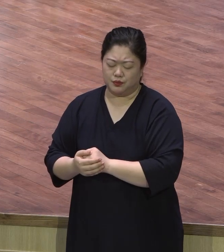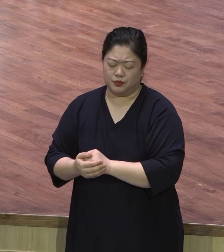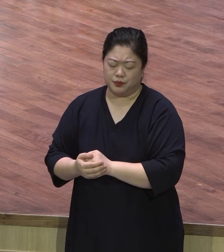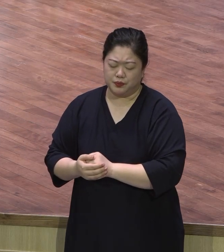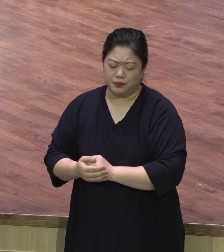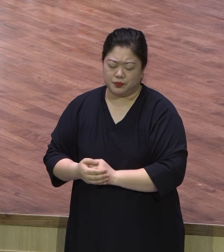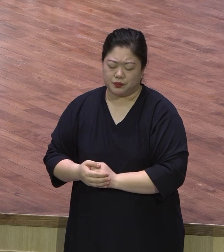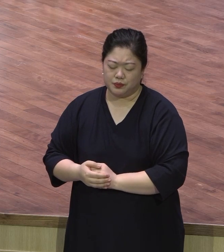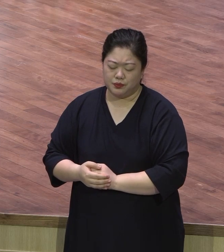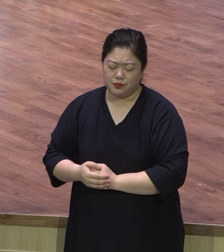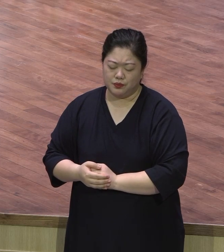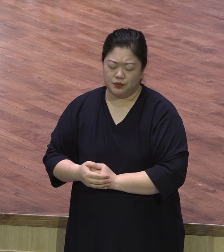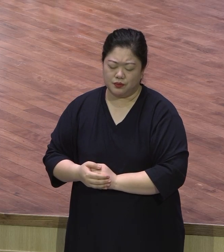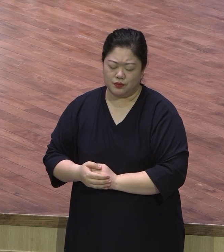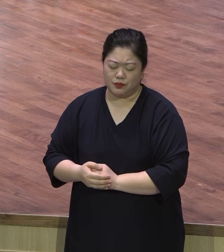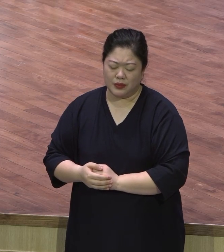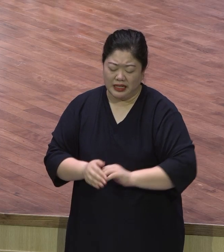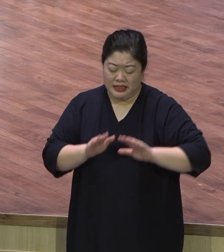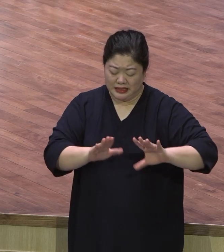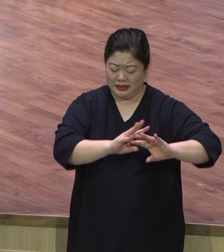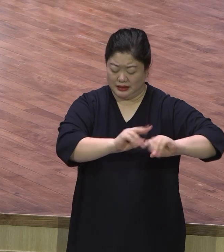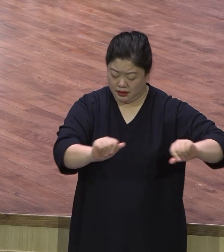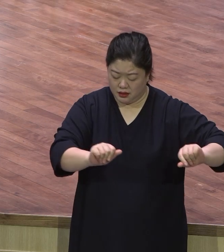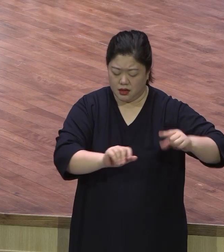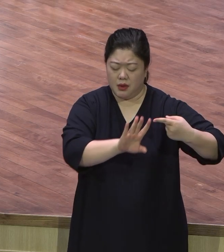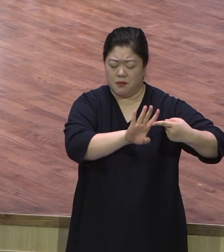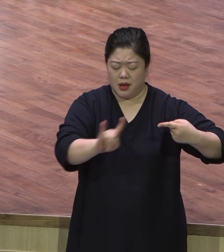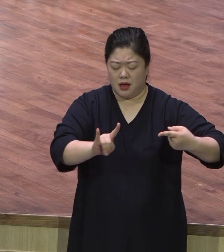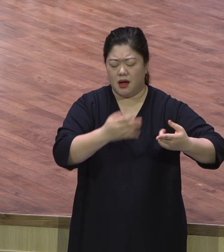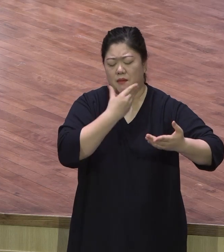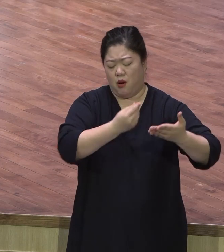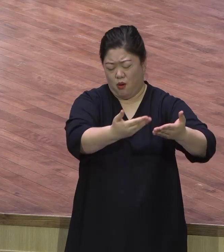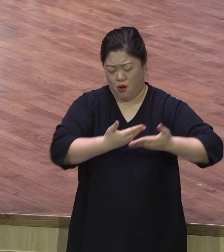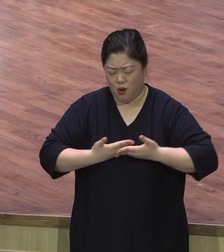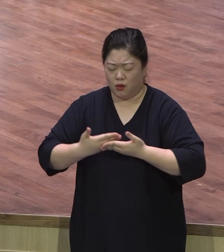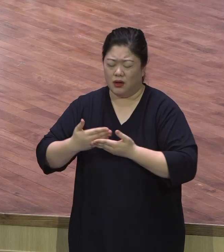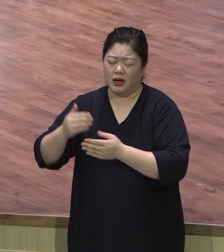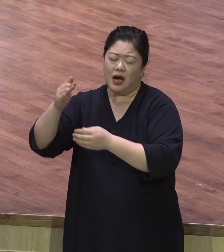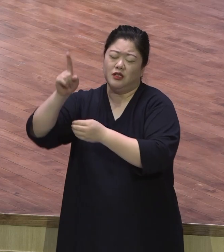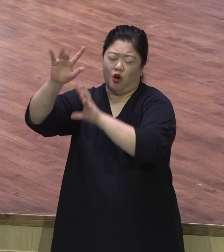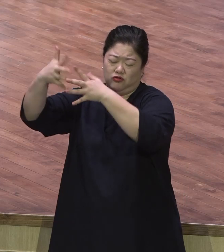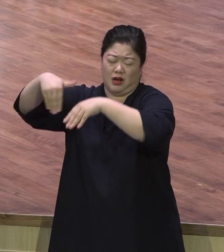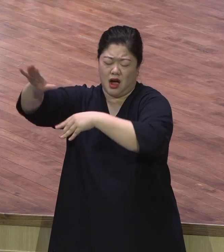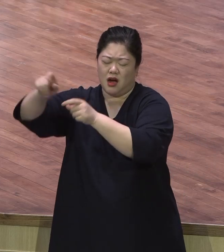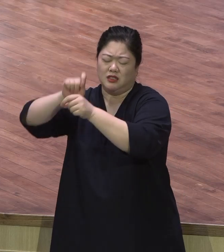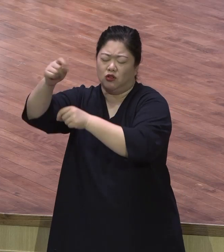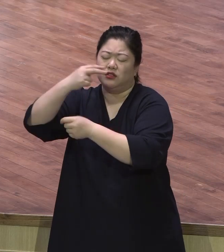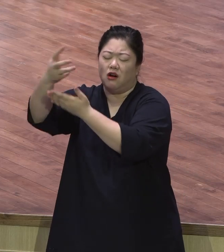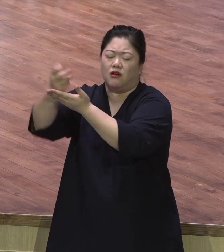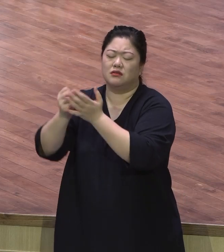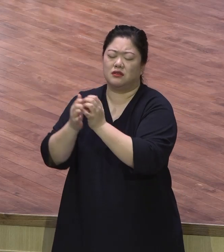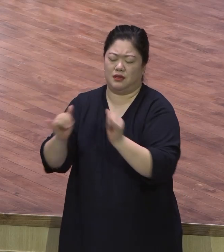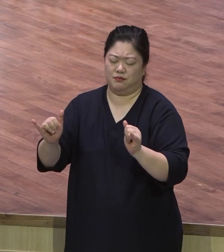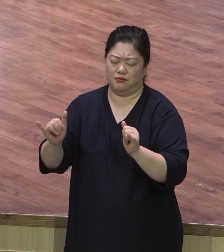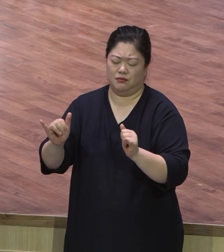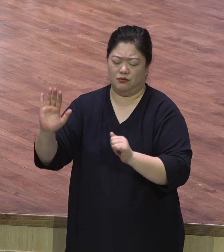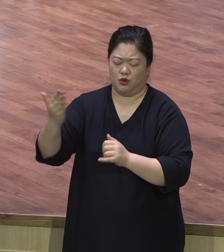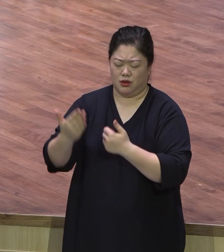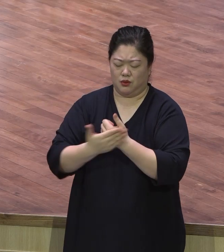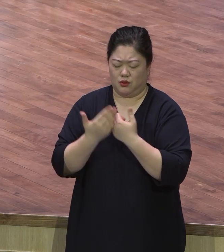말씀했습니다 금세 백배를 받고 내세 영생은 하나님의 사람들이 다 되게 하야